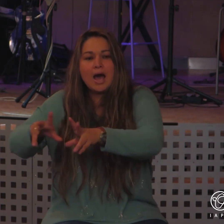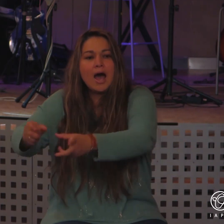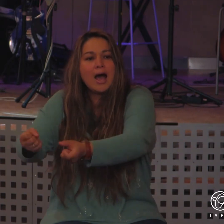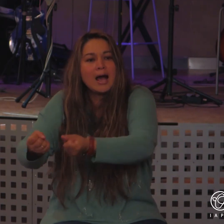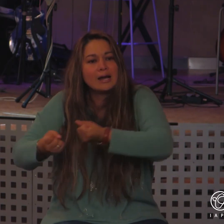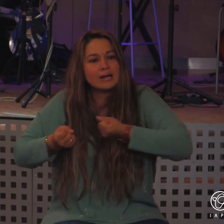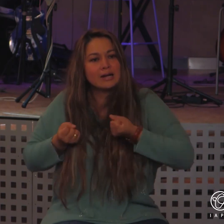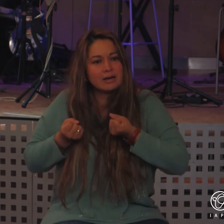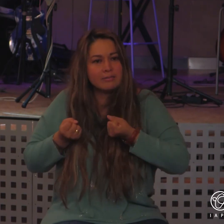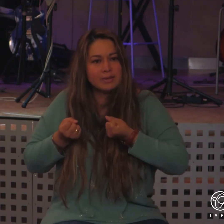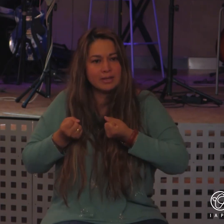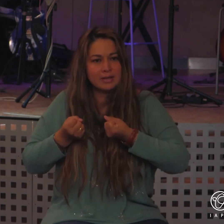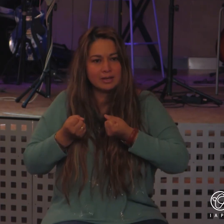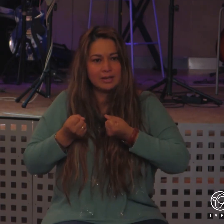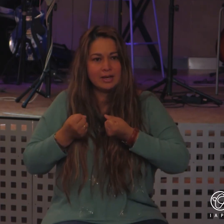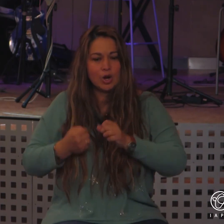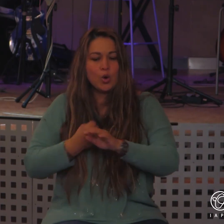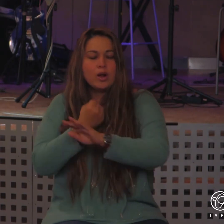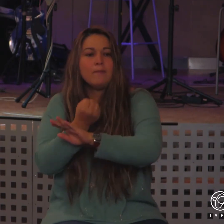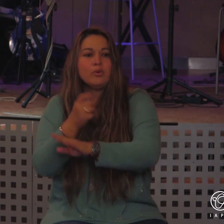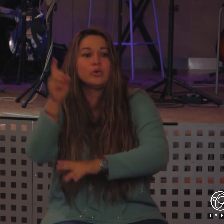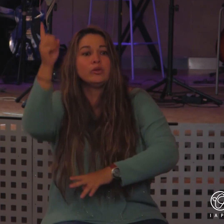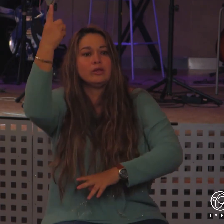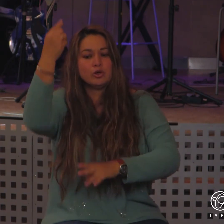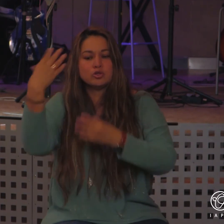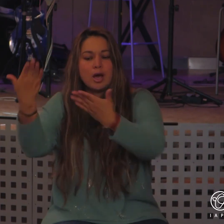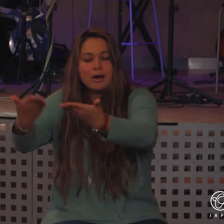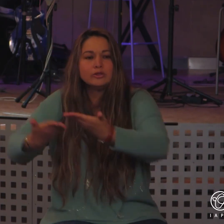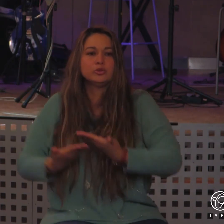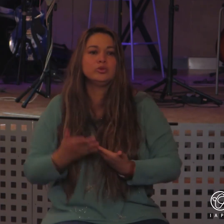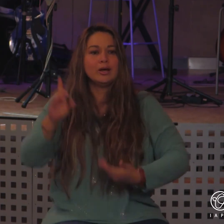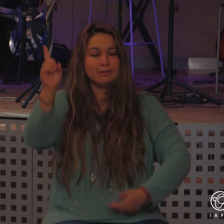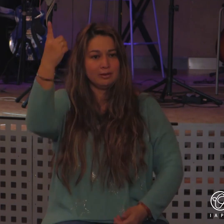ahí, espiritualmente, me apago.